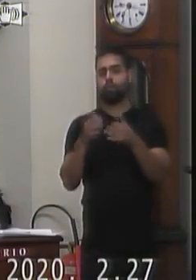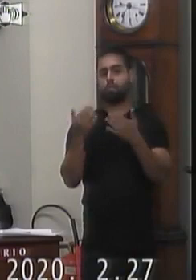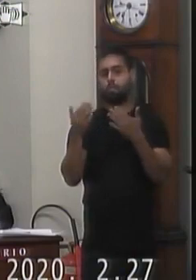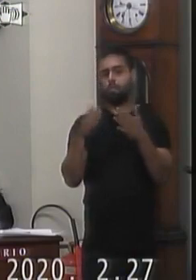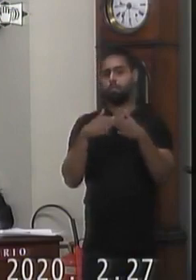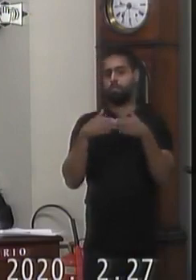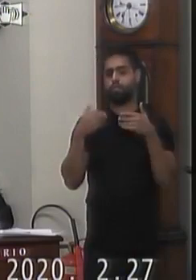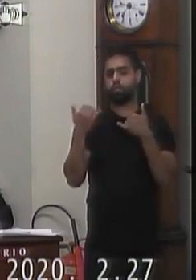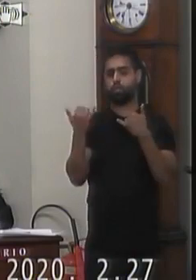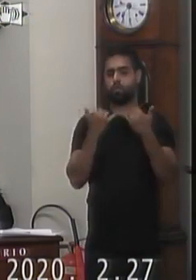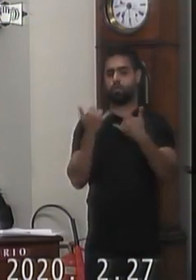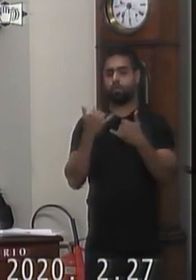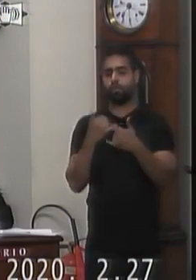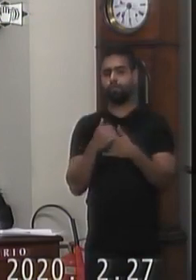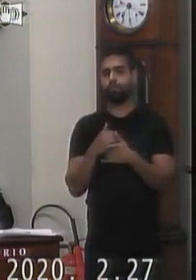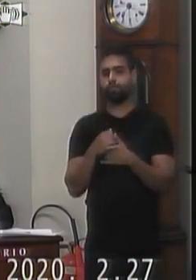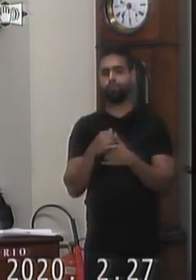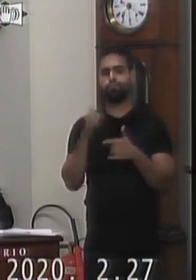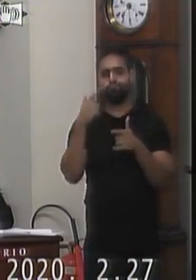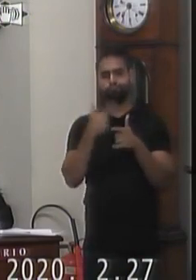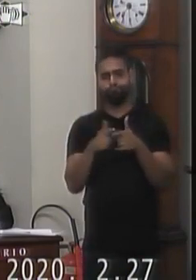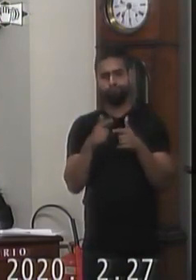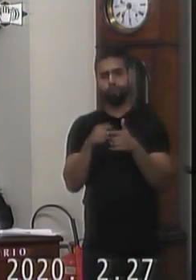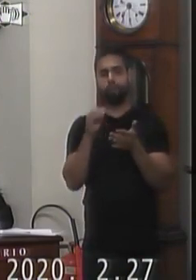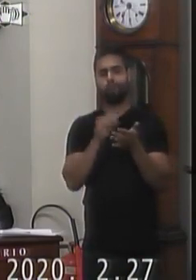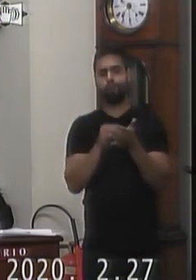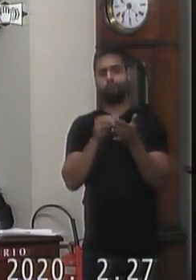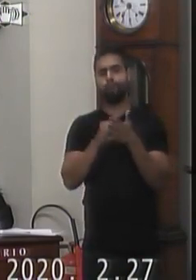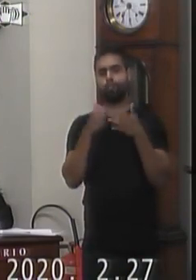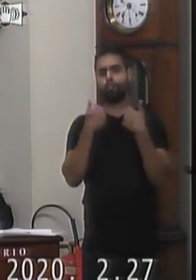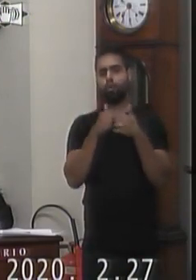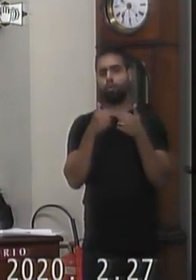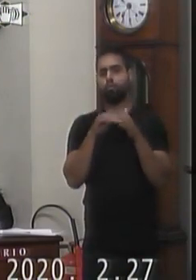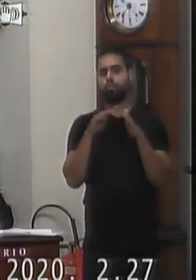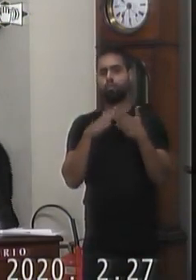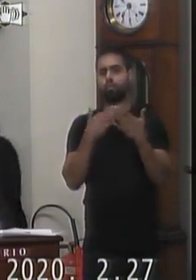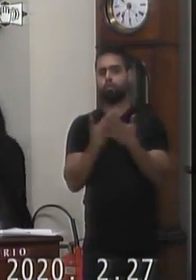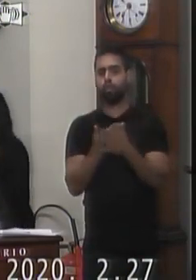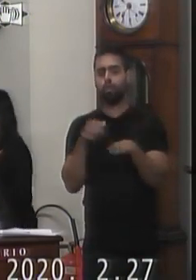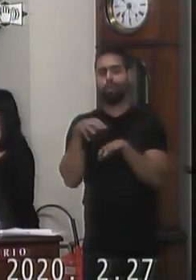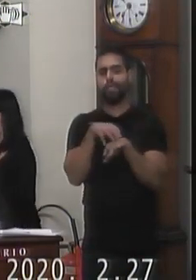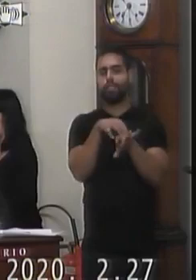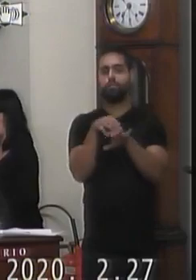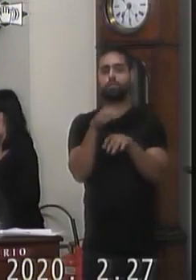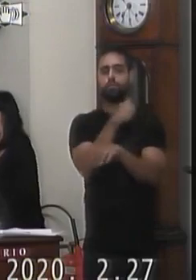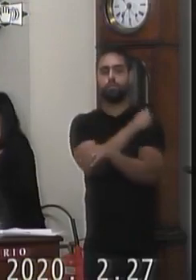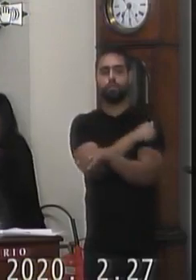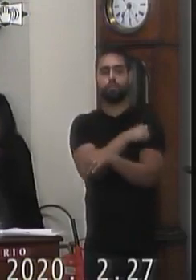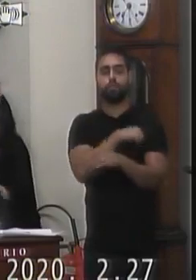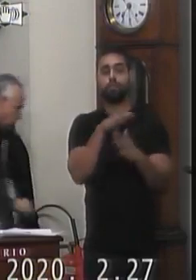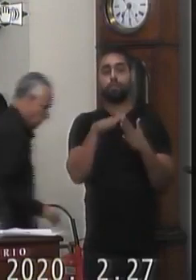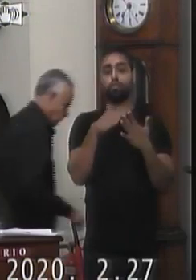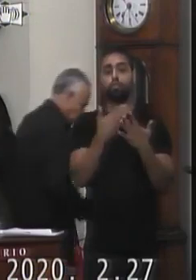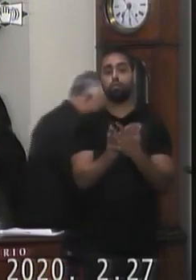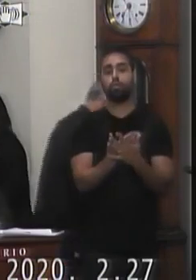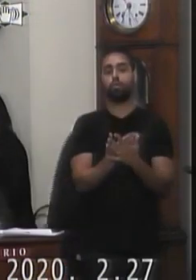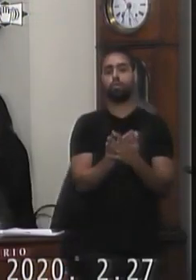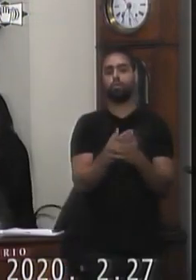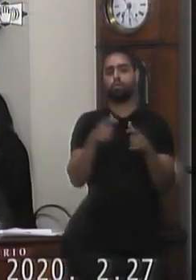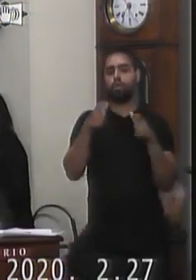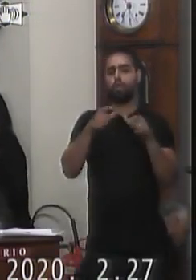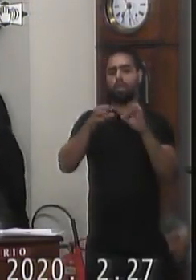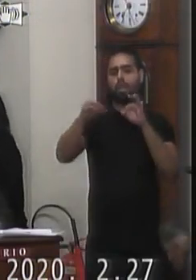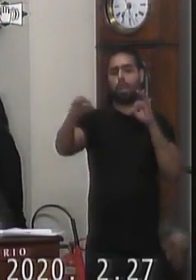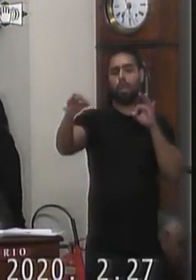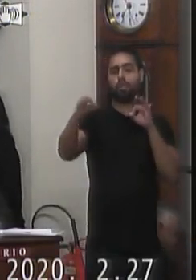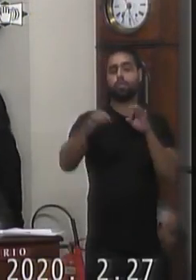informações quanto ao problema recorrente da falta de ônibus escolar para o transporte dos alunos das escolas em localidades